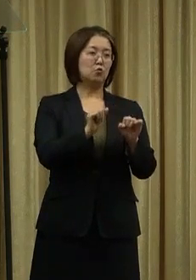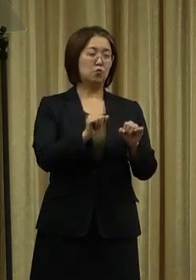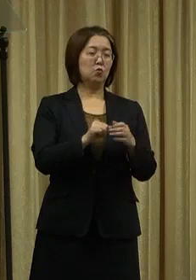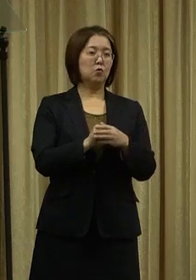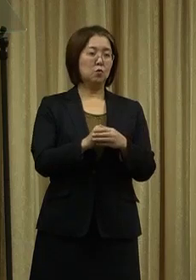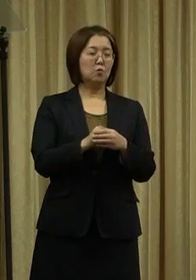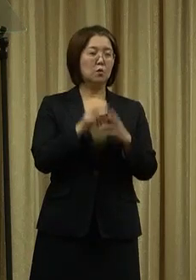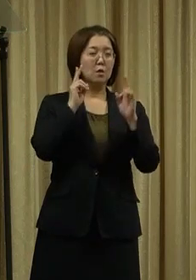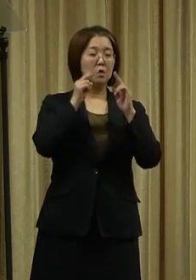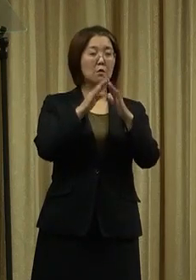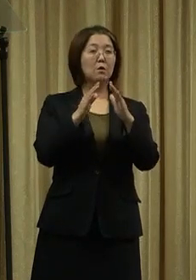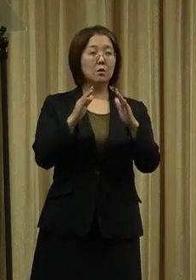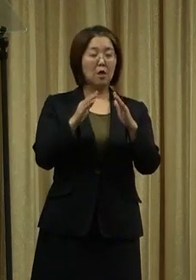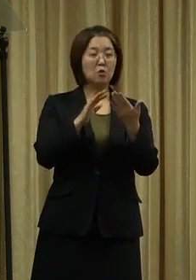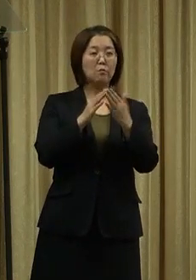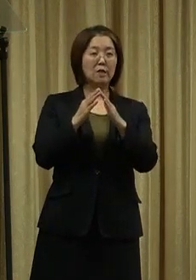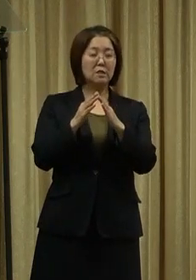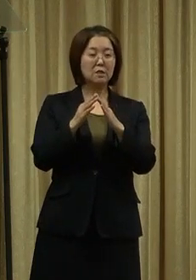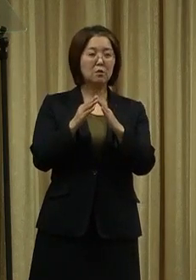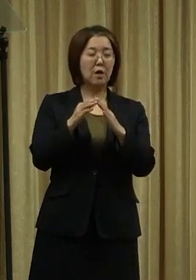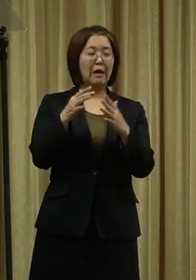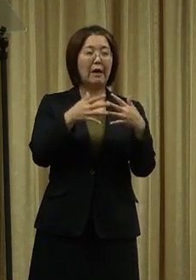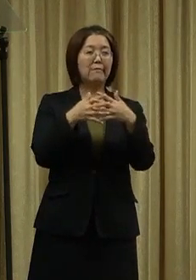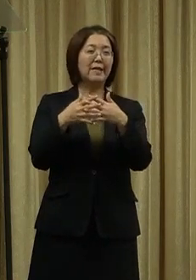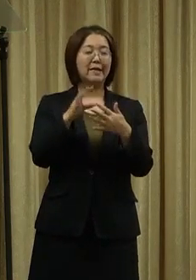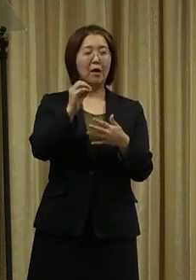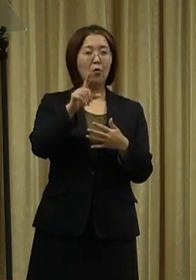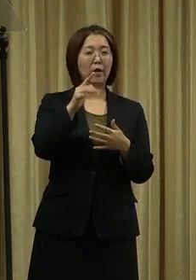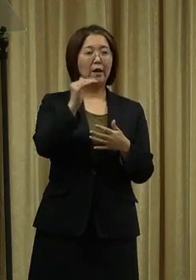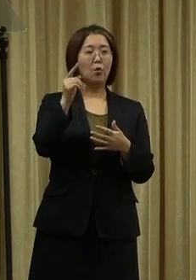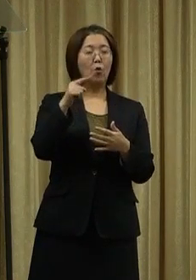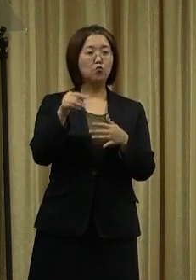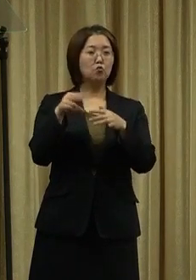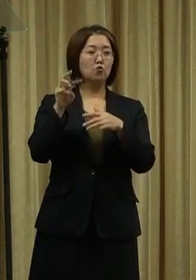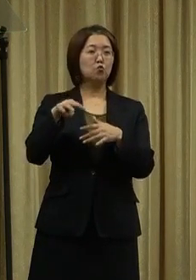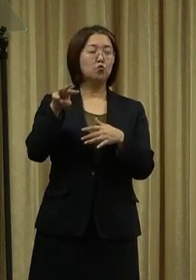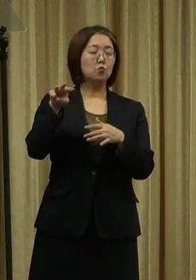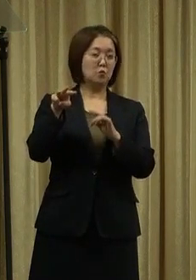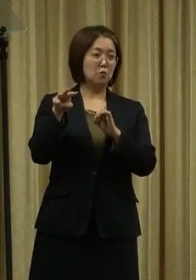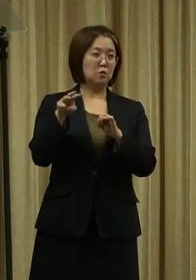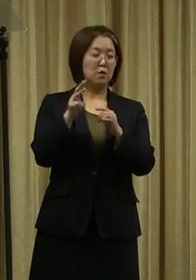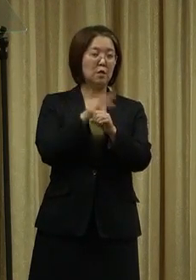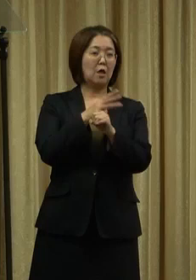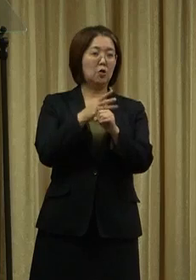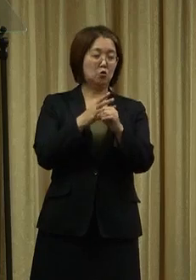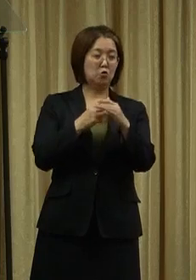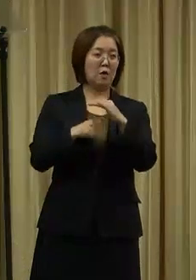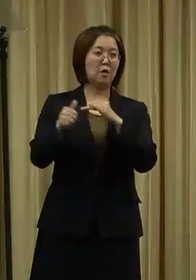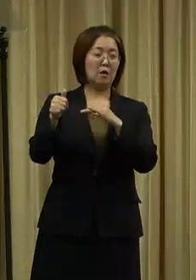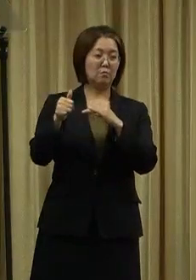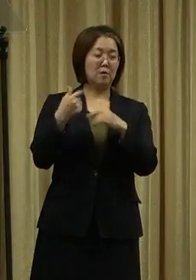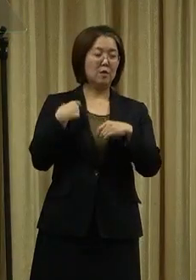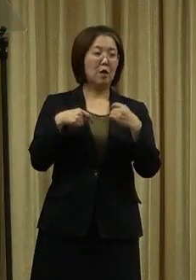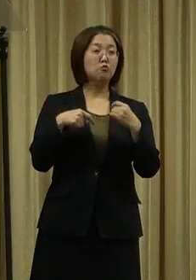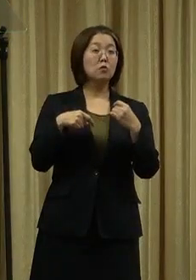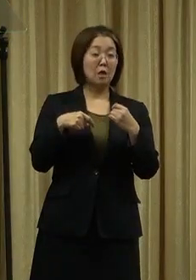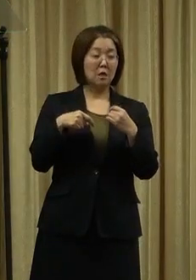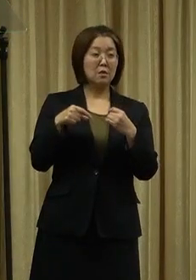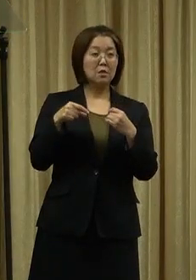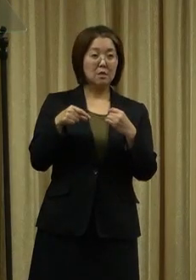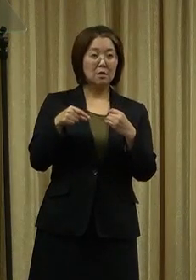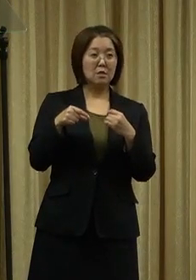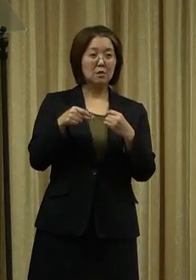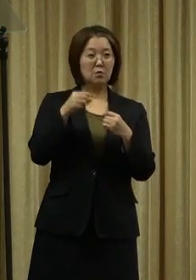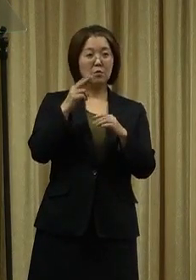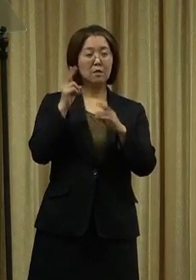起業家の町であるアメリカ・オレゴン州ポートランドに、県内学生を研修派遣し、若者の起業家マインドを養